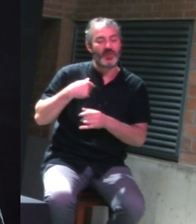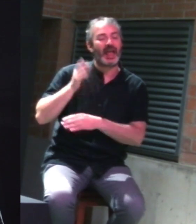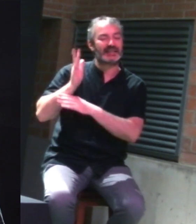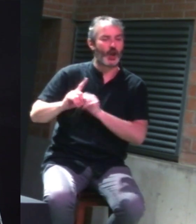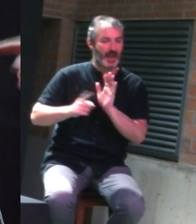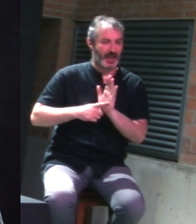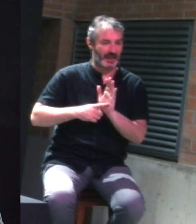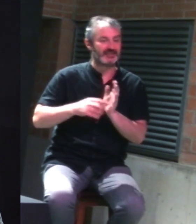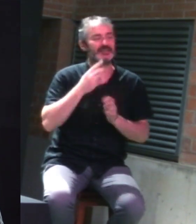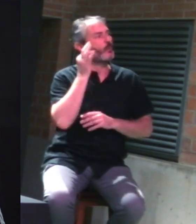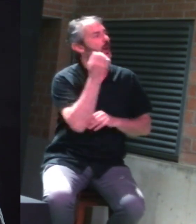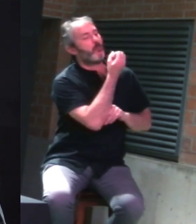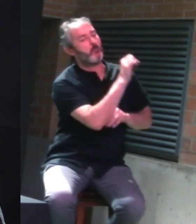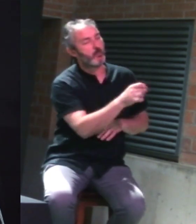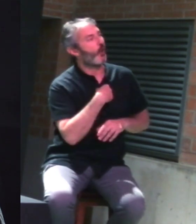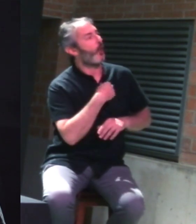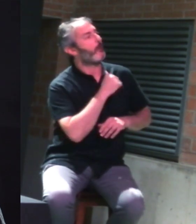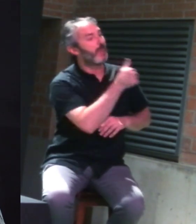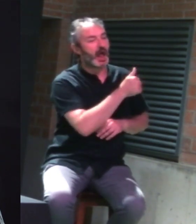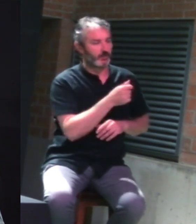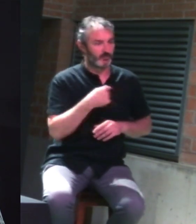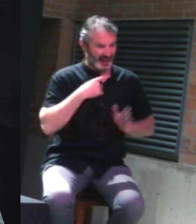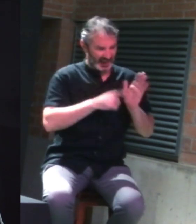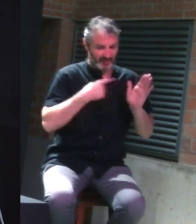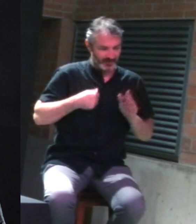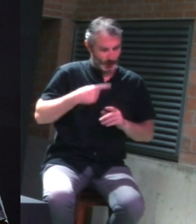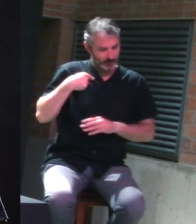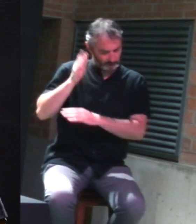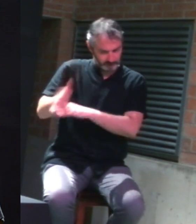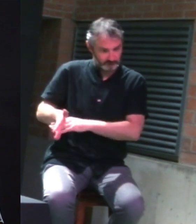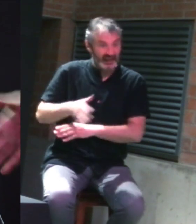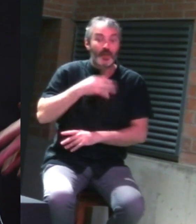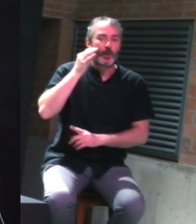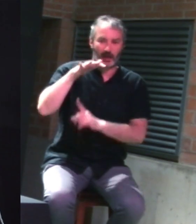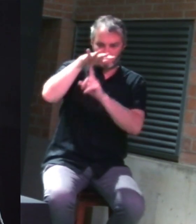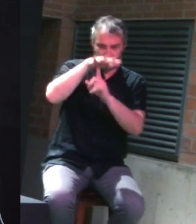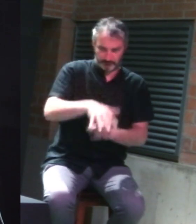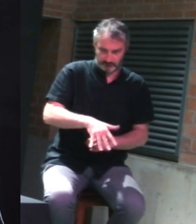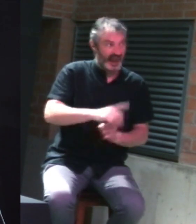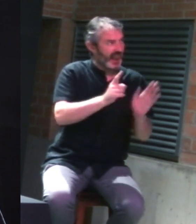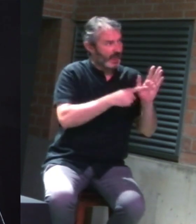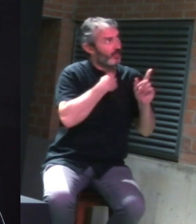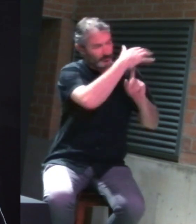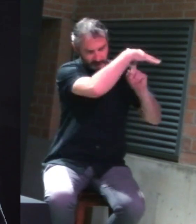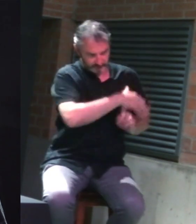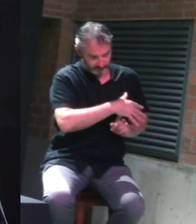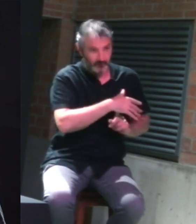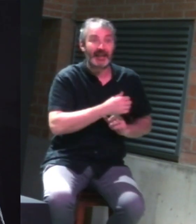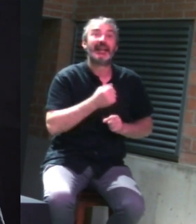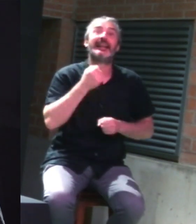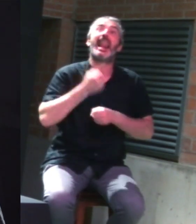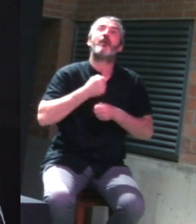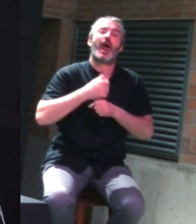marido. Por tanto, nos encontramos a las mujeres sufriendo discriminación legal, segregación